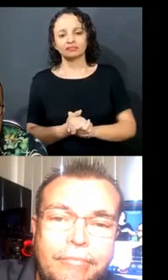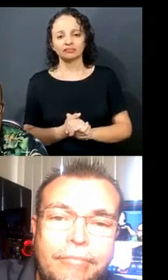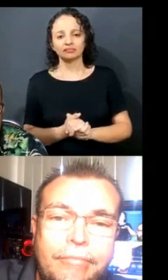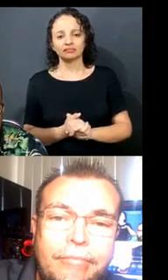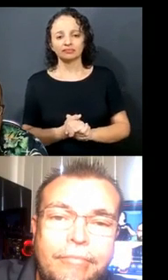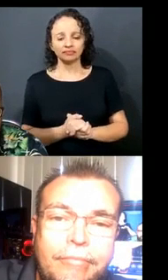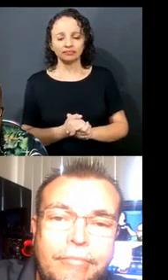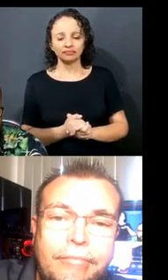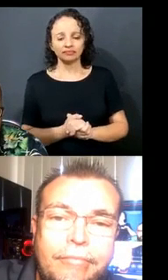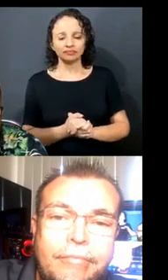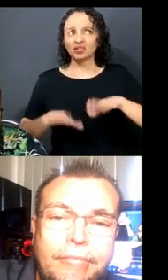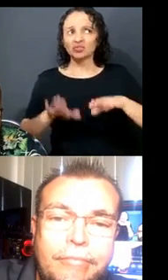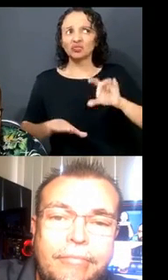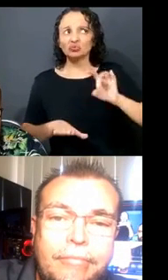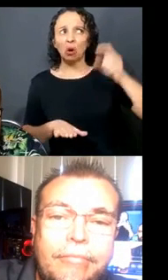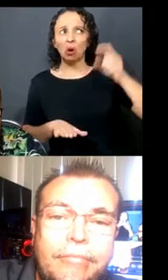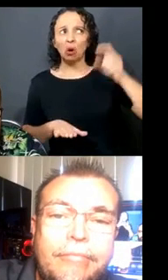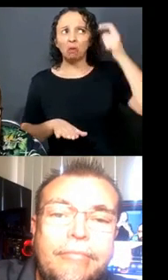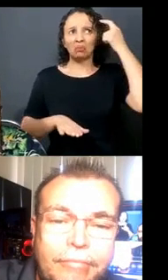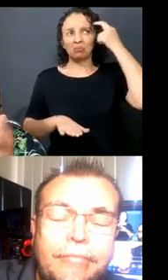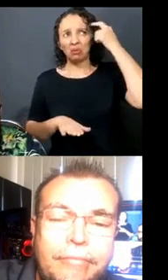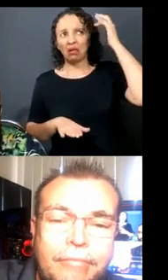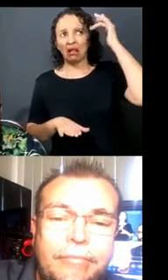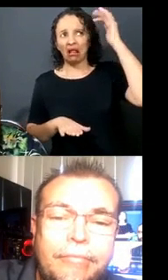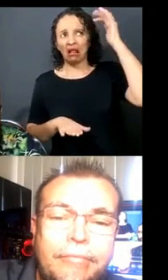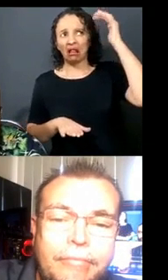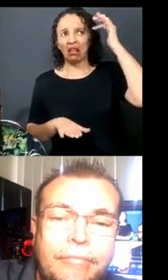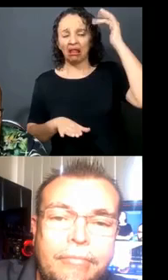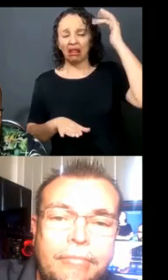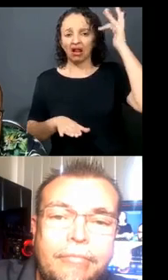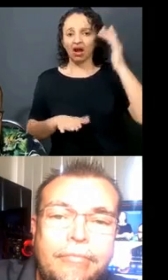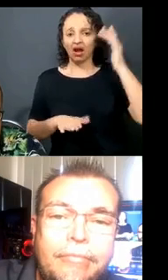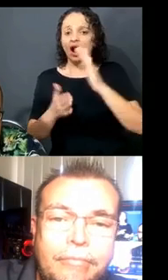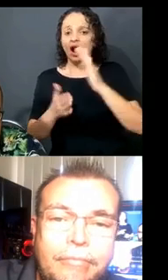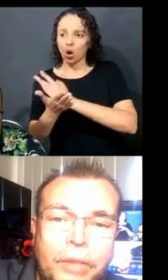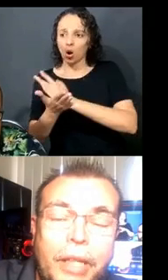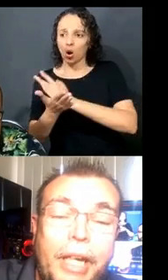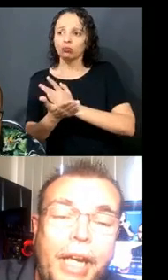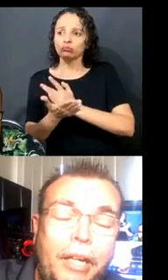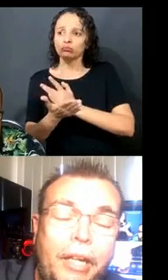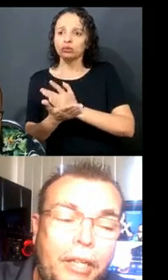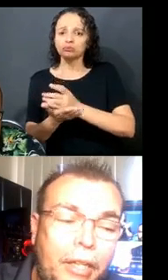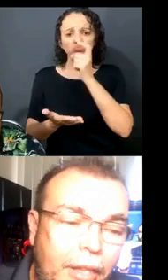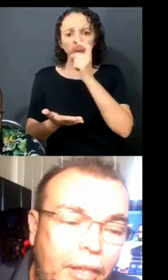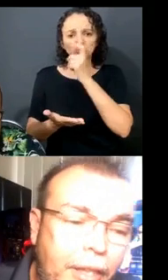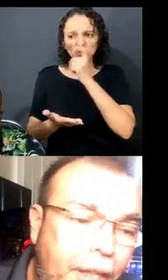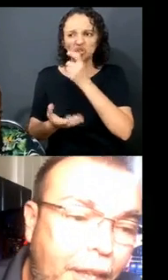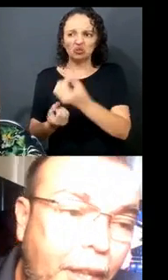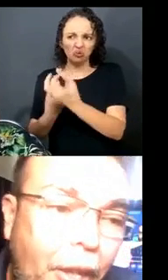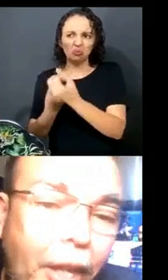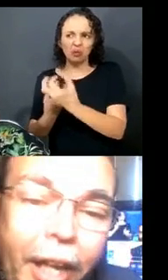vezes, fantasiosas ou algumas muito bem orquestradas, parecendo até científicas, né?